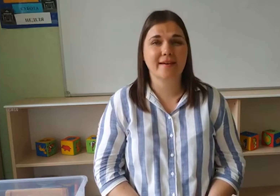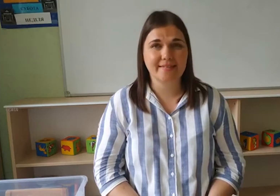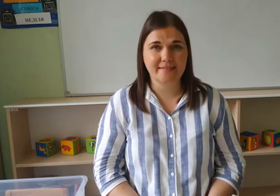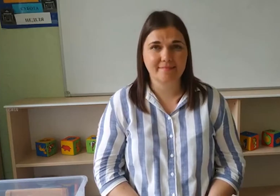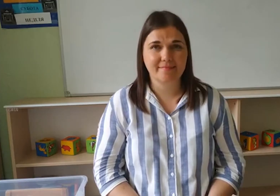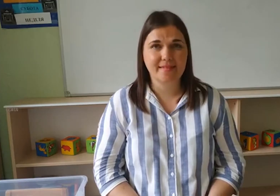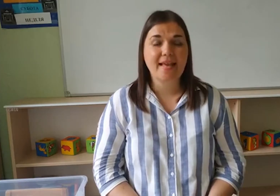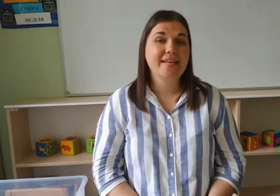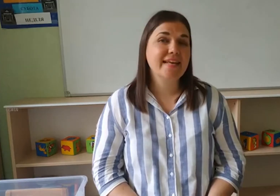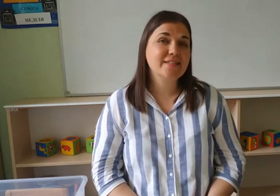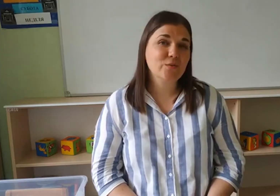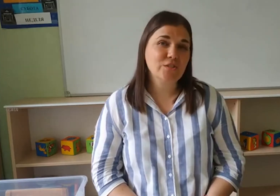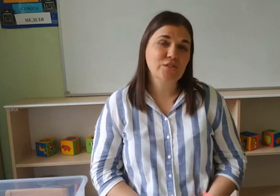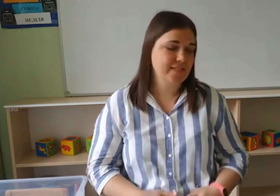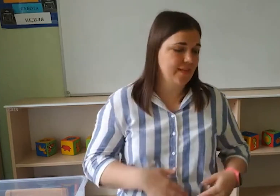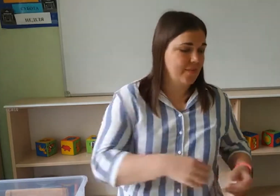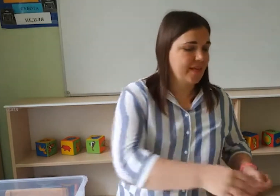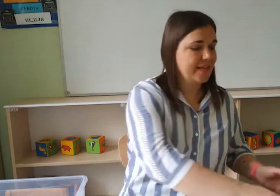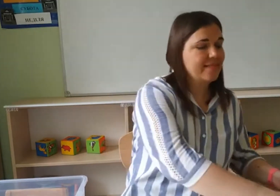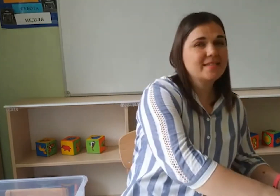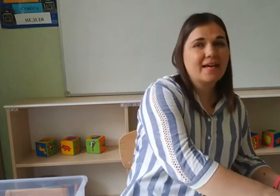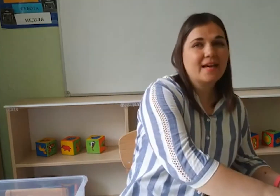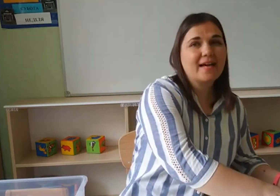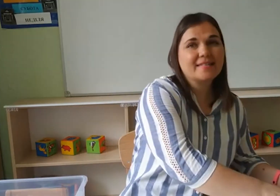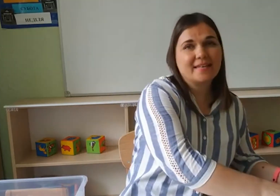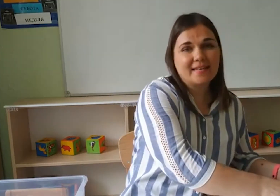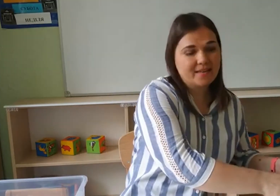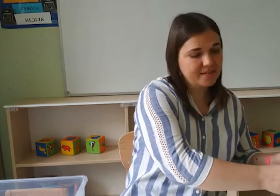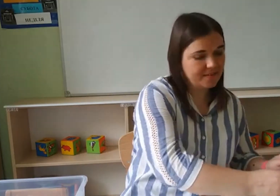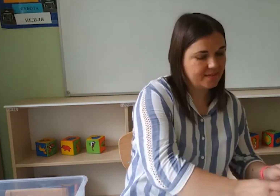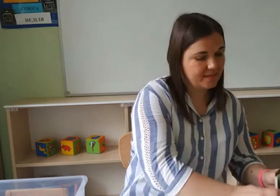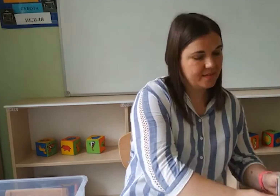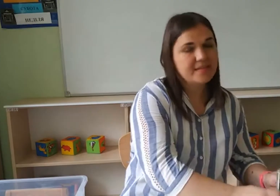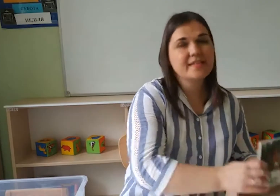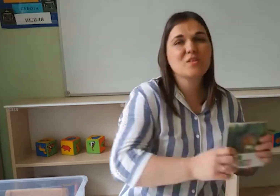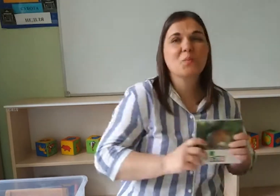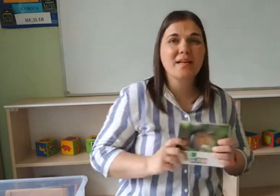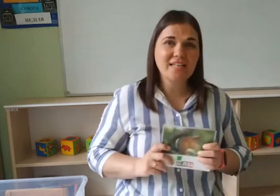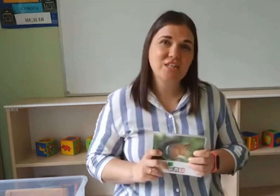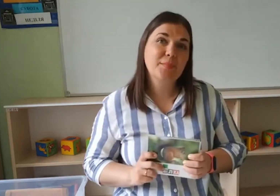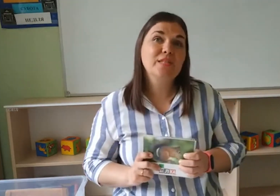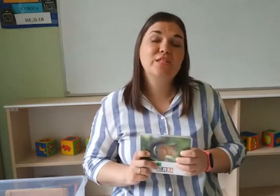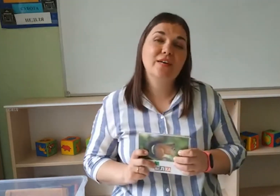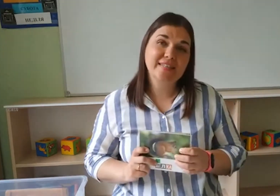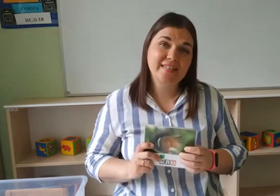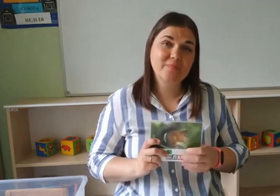тварин. Для зручності я взяла картки із зображенням тварин і